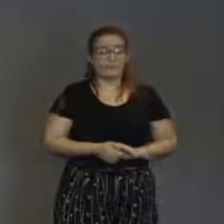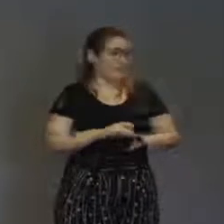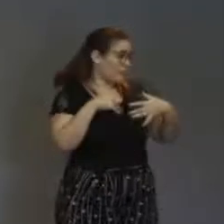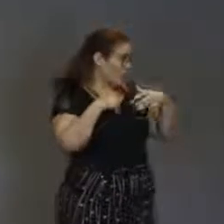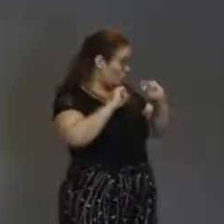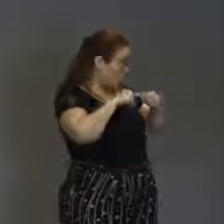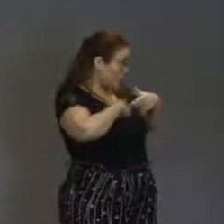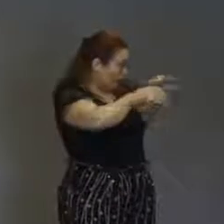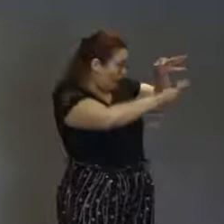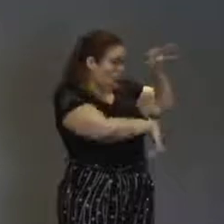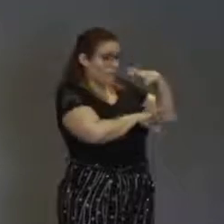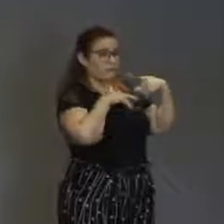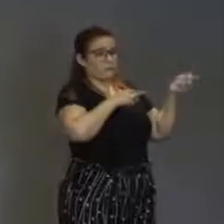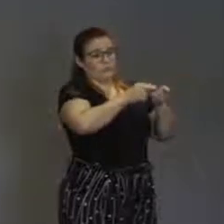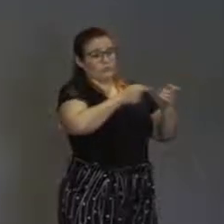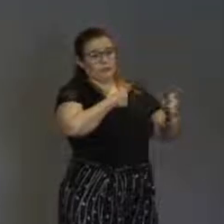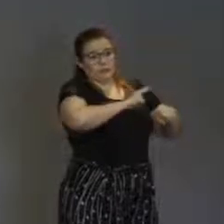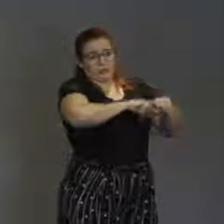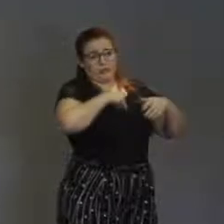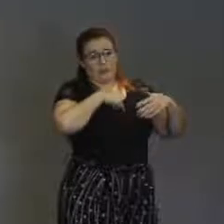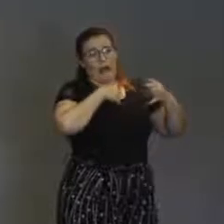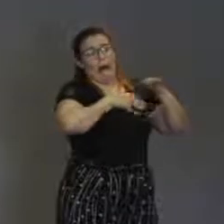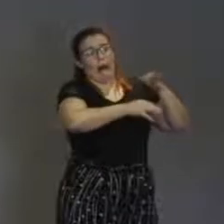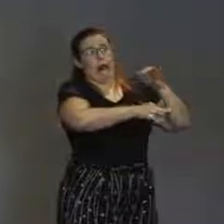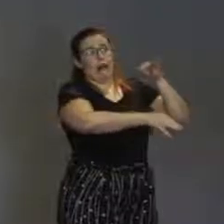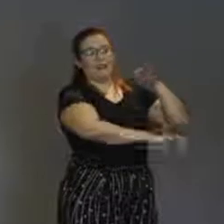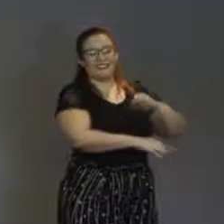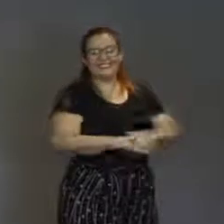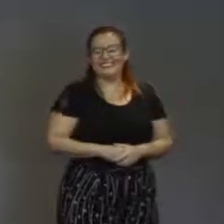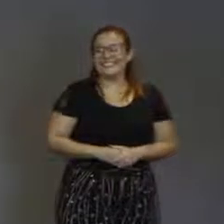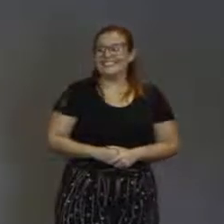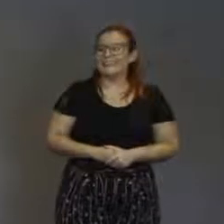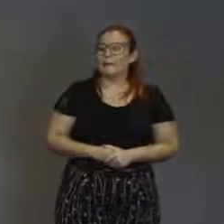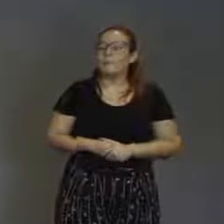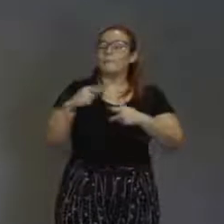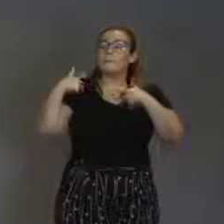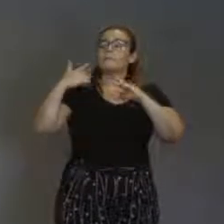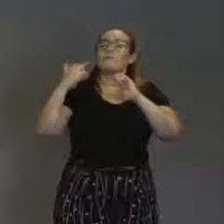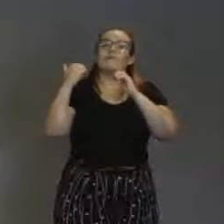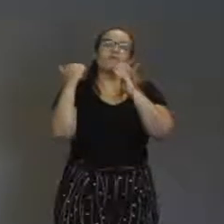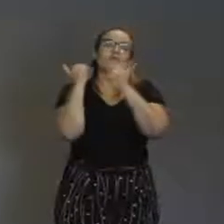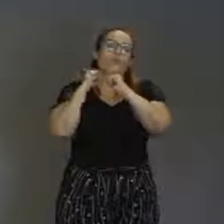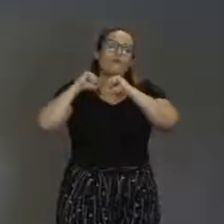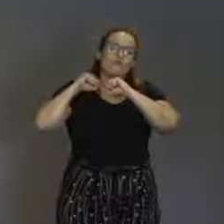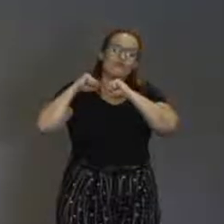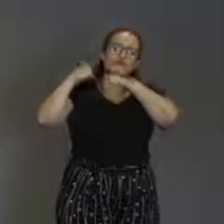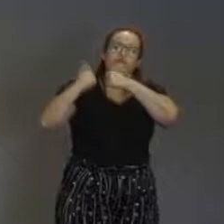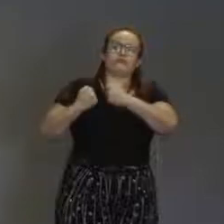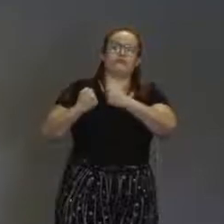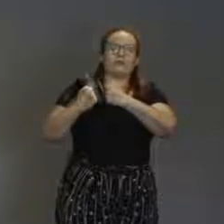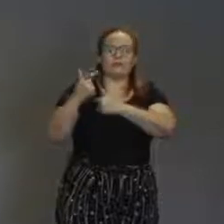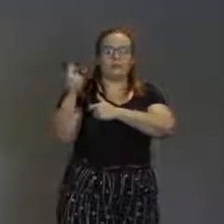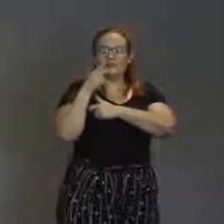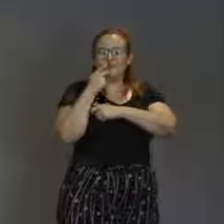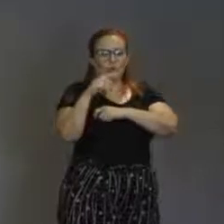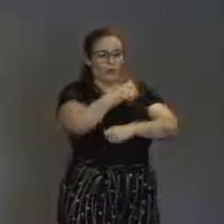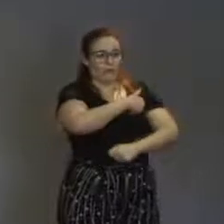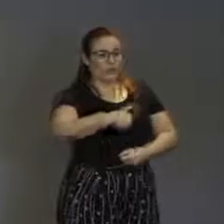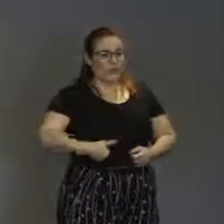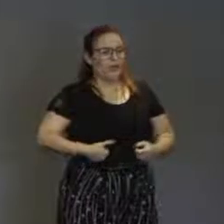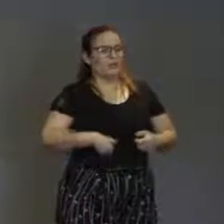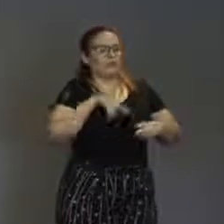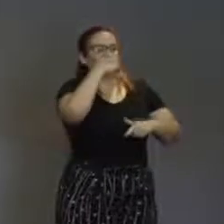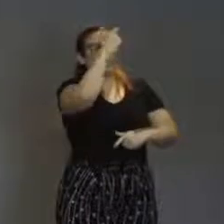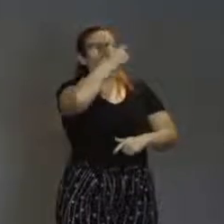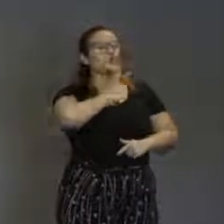Não, pode... Não, é essa a ideia. Eu vou reforçar, então, dessa questão do governo, do papel do